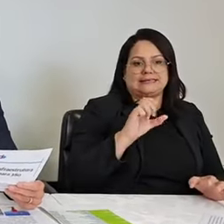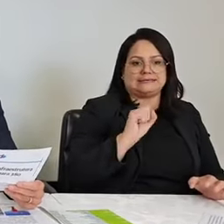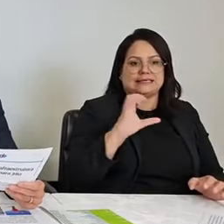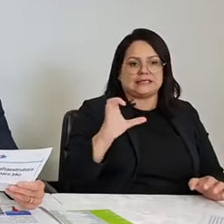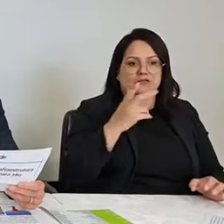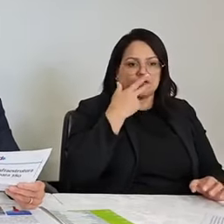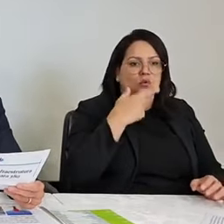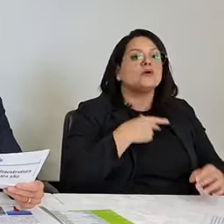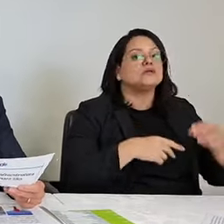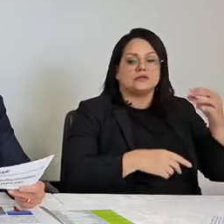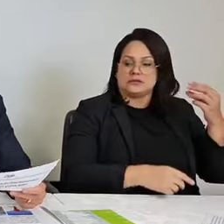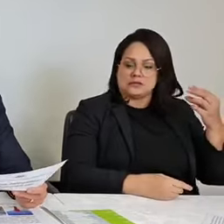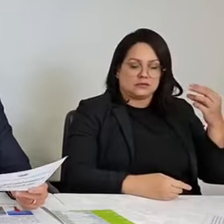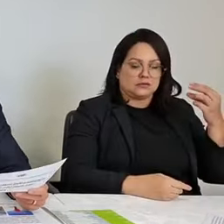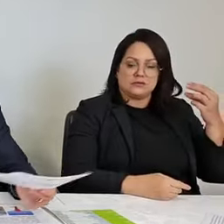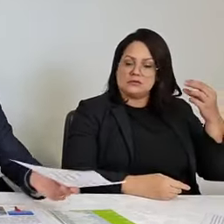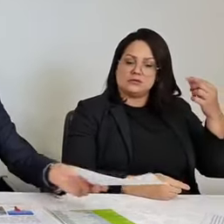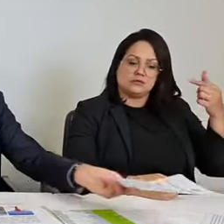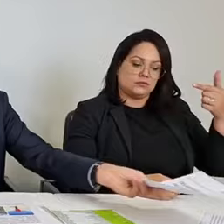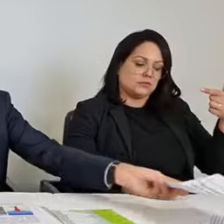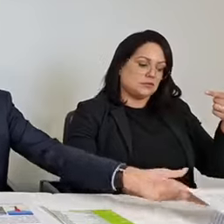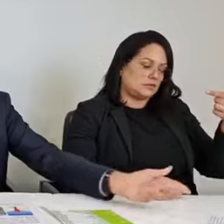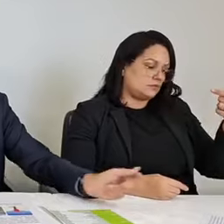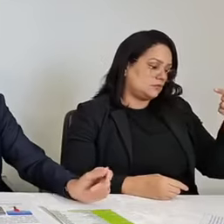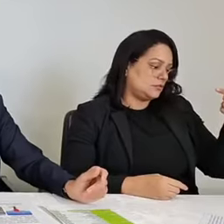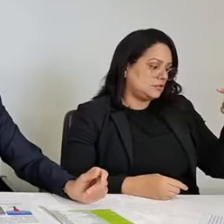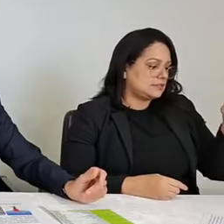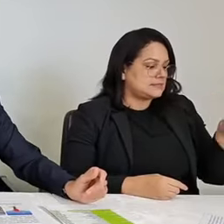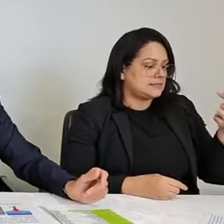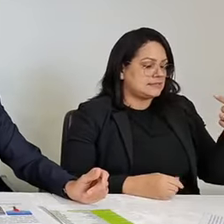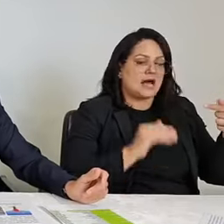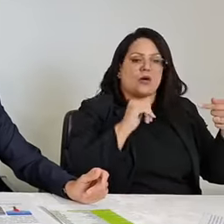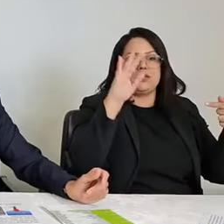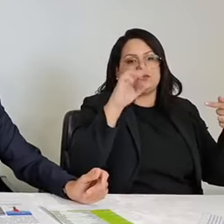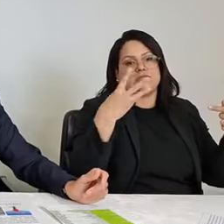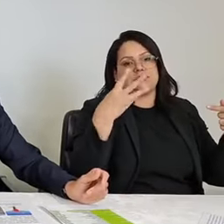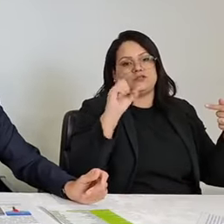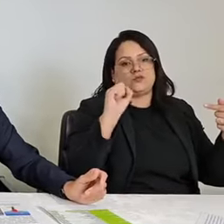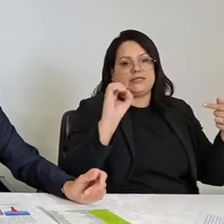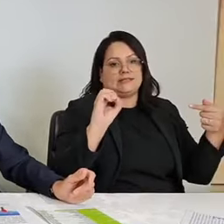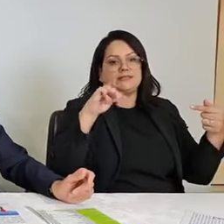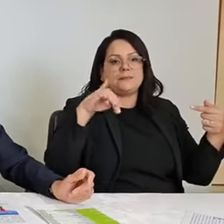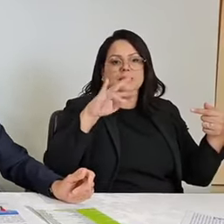380 milhões para o corrente ano.